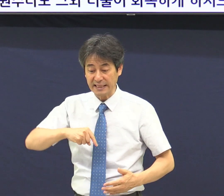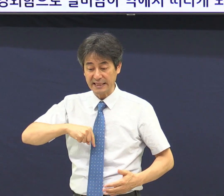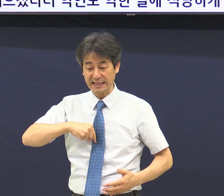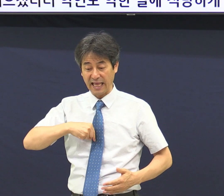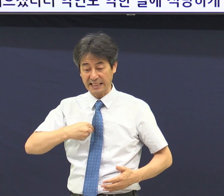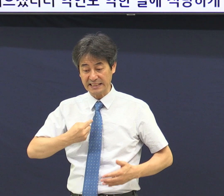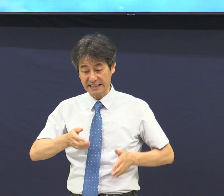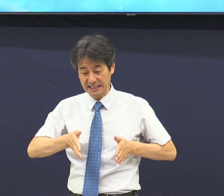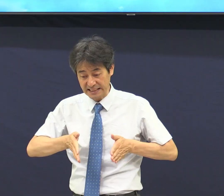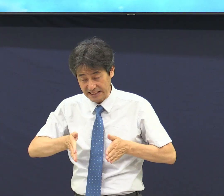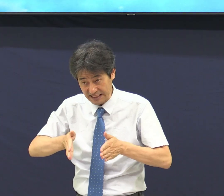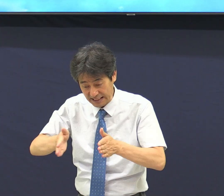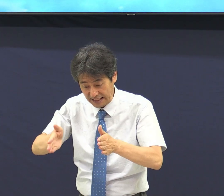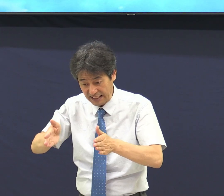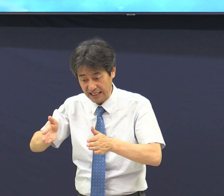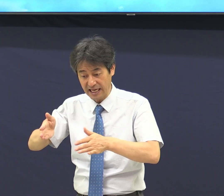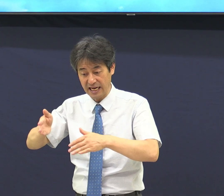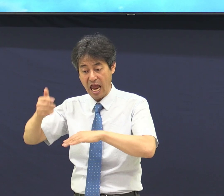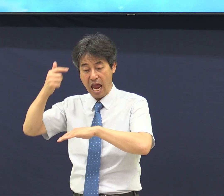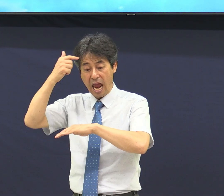사람이 마음으로 자기의 길을